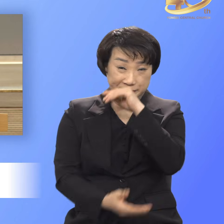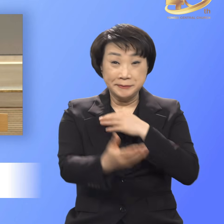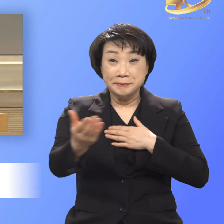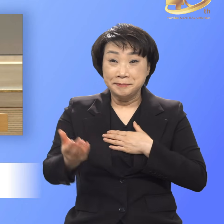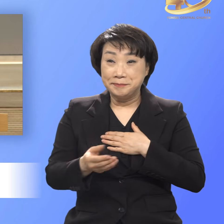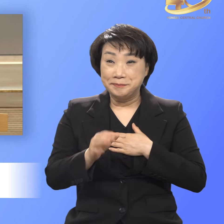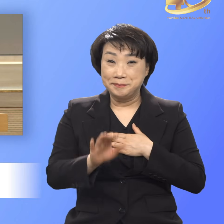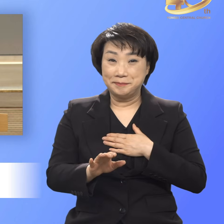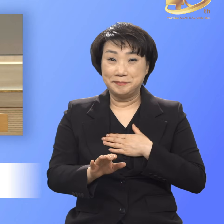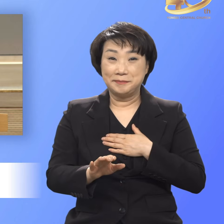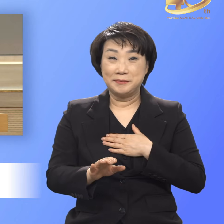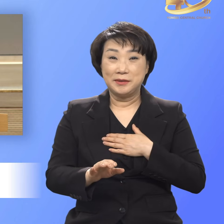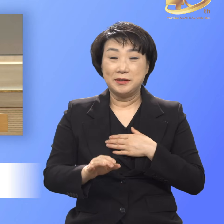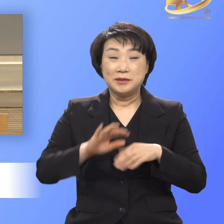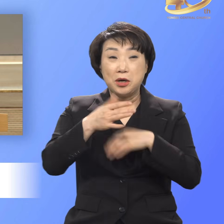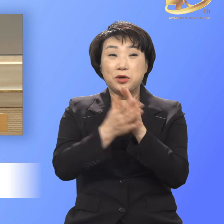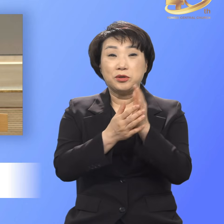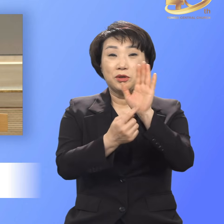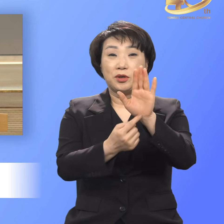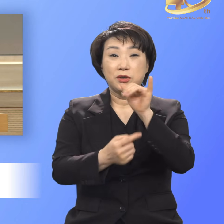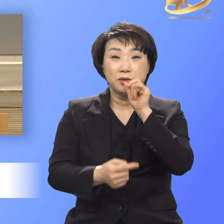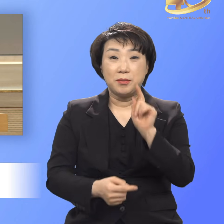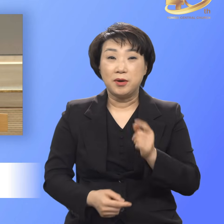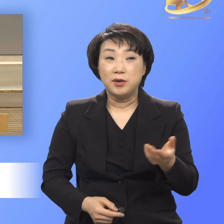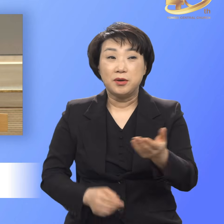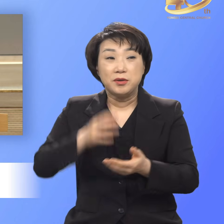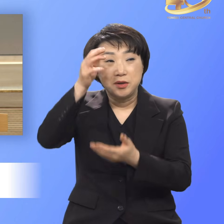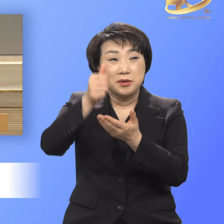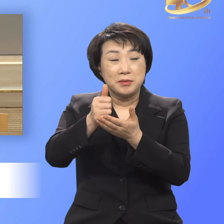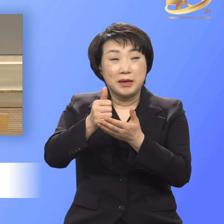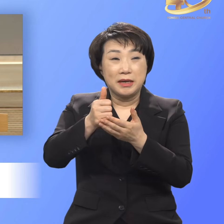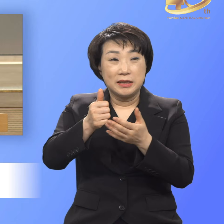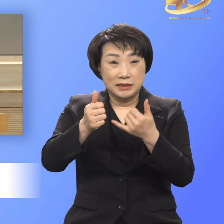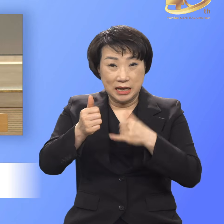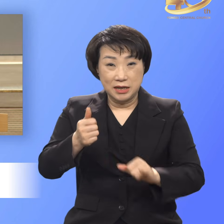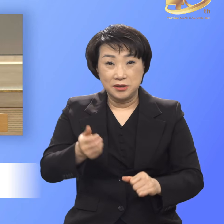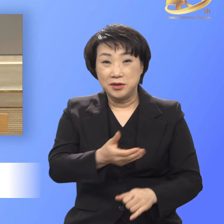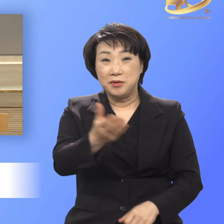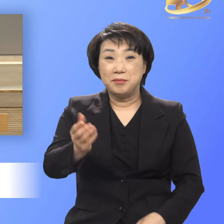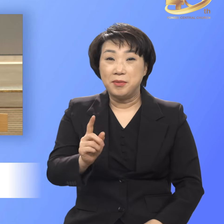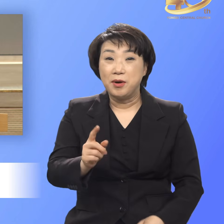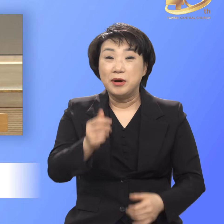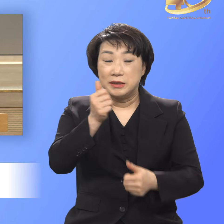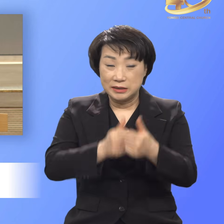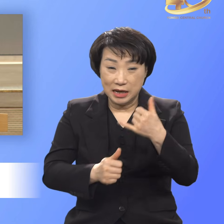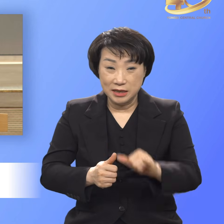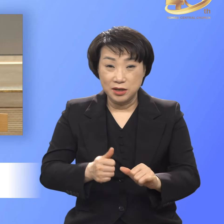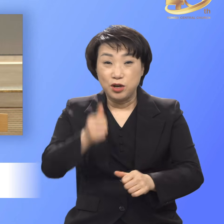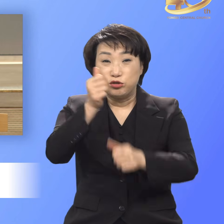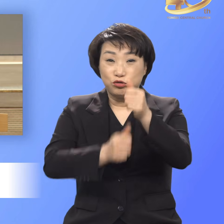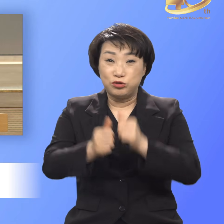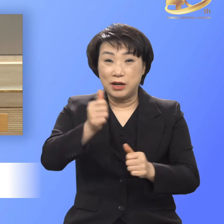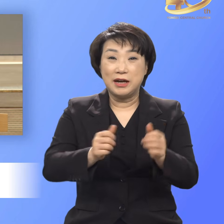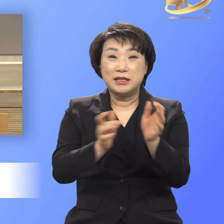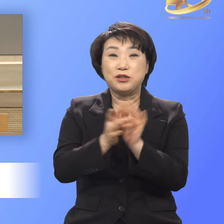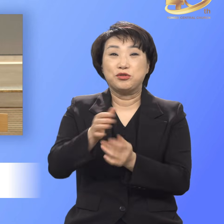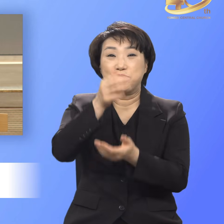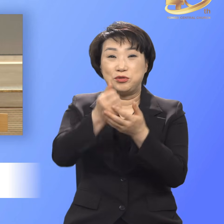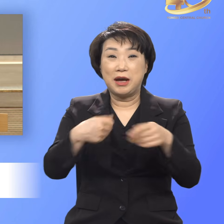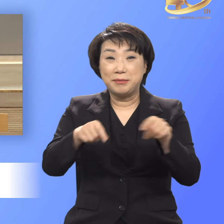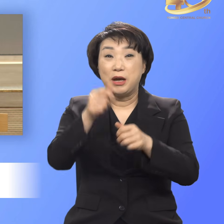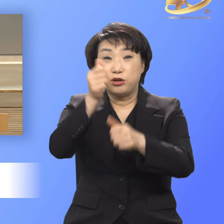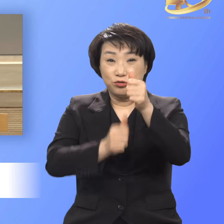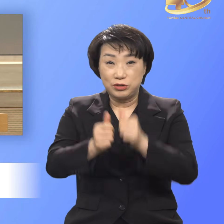여러분들 보고 성경에 뭐라고 했어? 성령의 자녀를 보고 자녀이면 후사요. 그리스도와 함께한